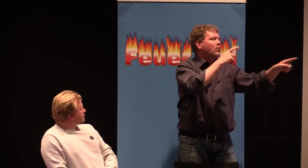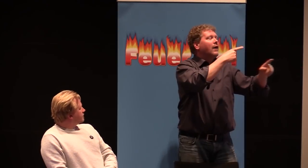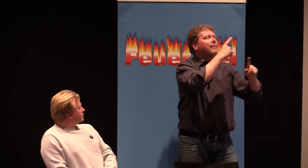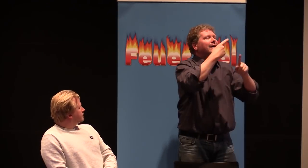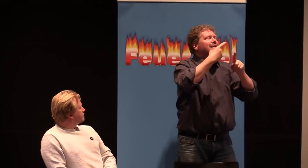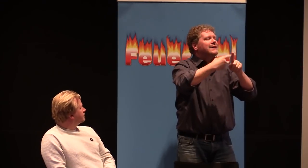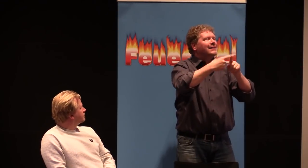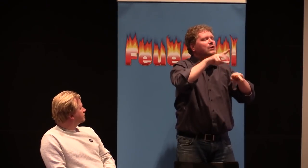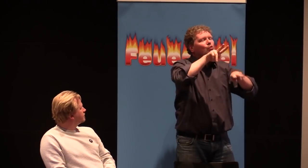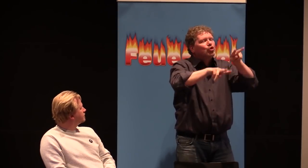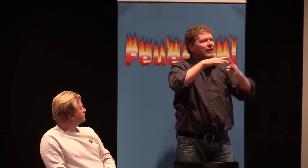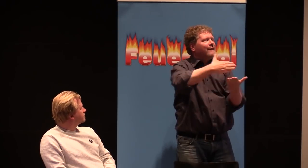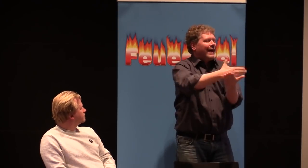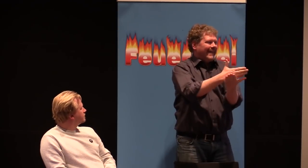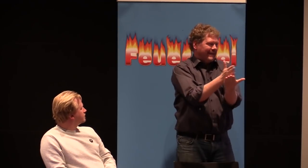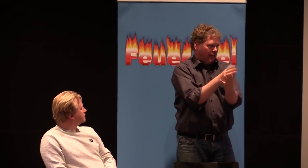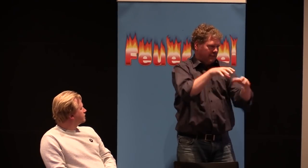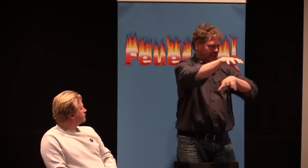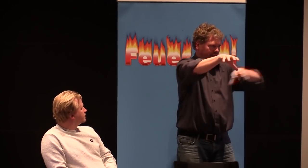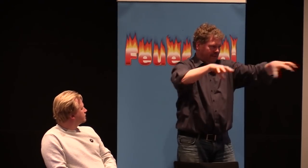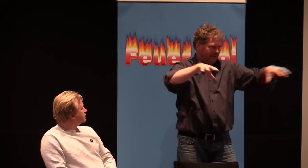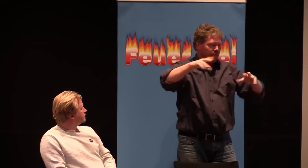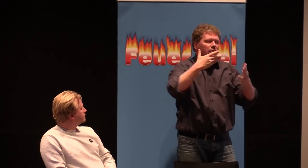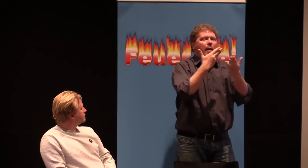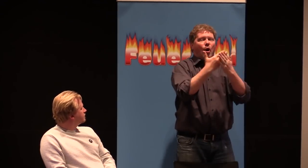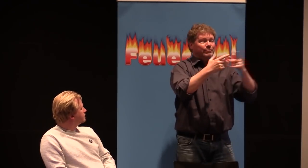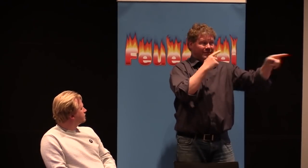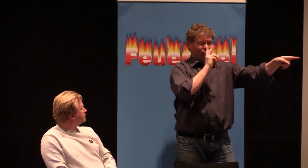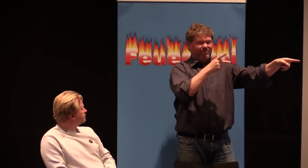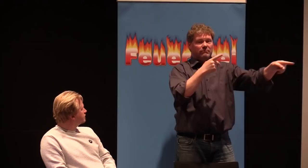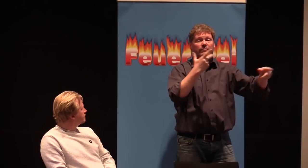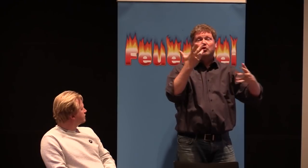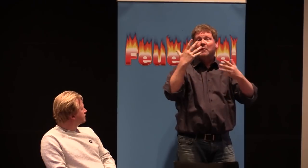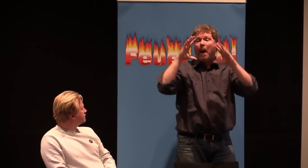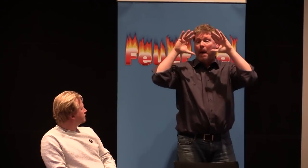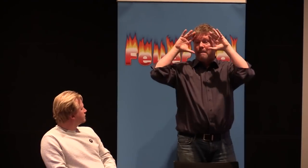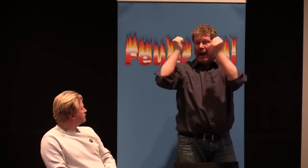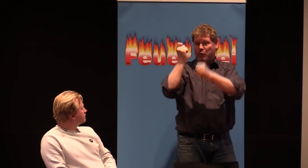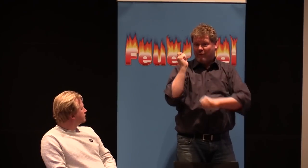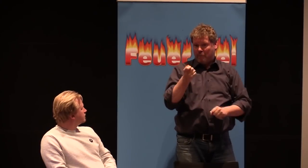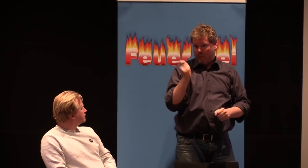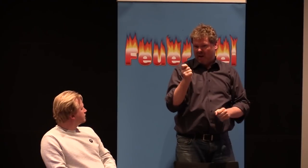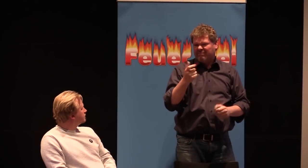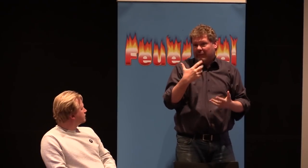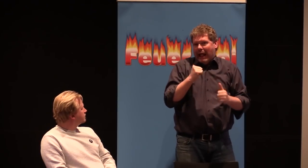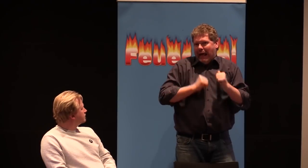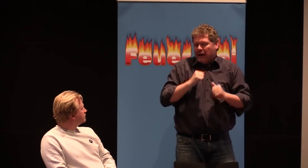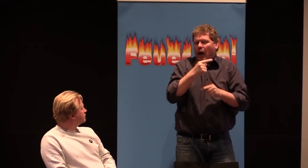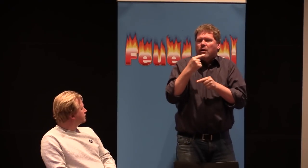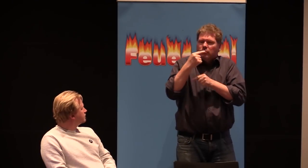sagte, Zahlen lügen nicht, das ist richtig. Allerdings sind die Zahlen natürlich auch ein bisschen anders verteilt. Also